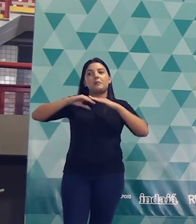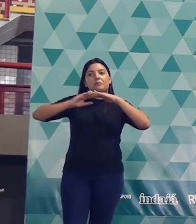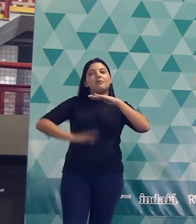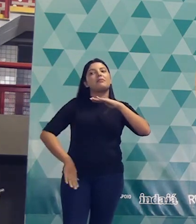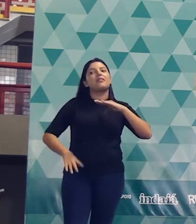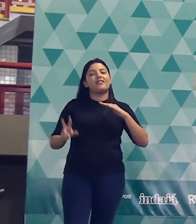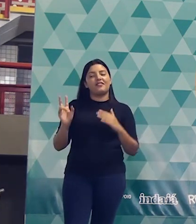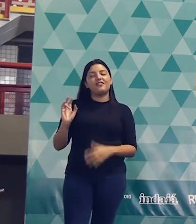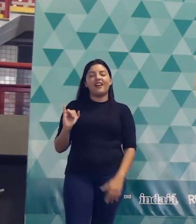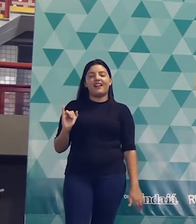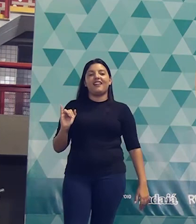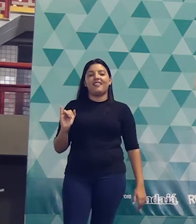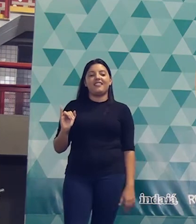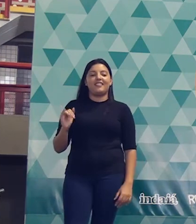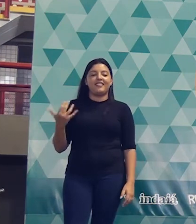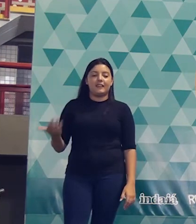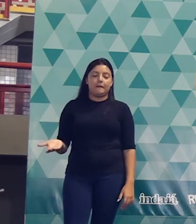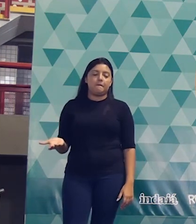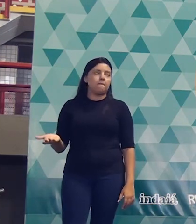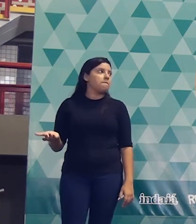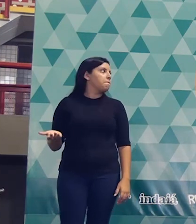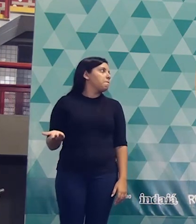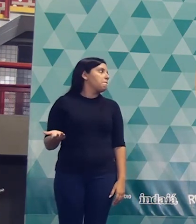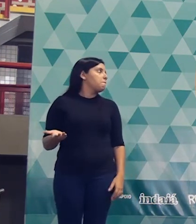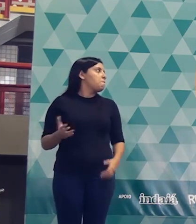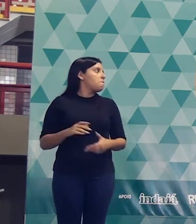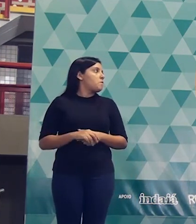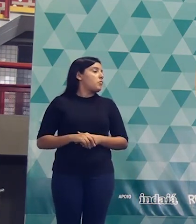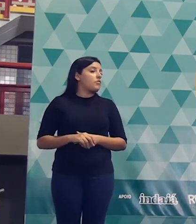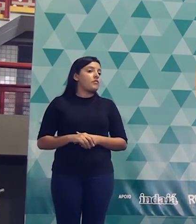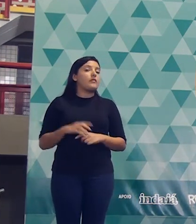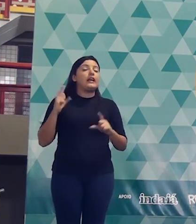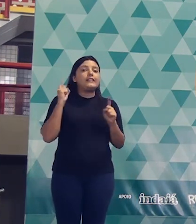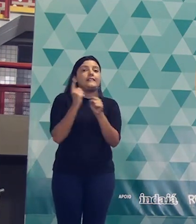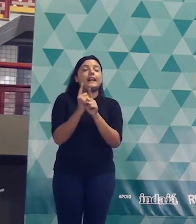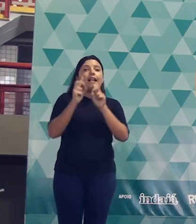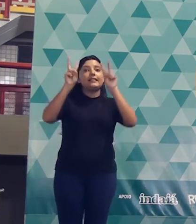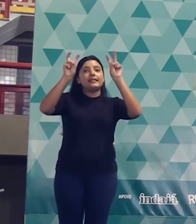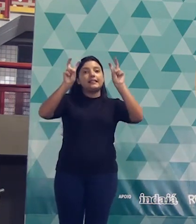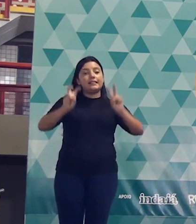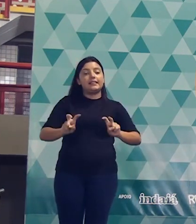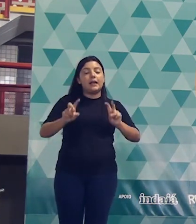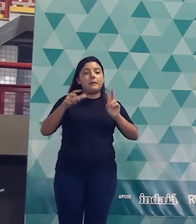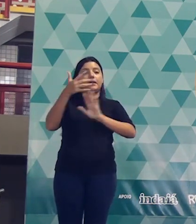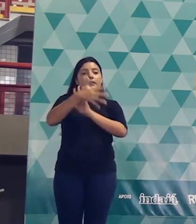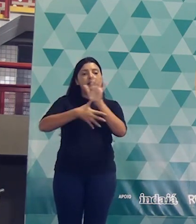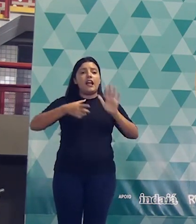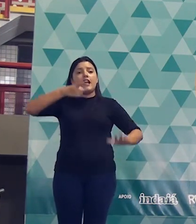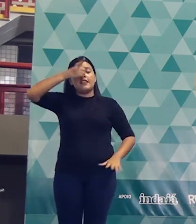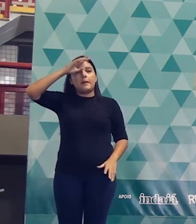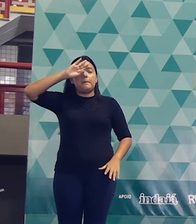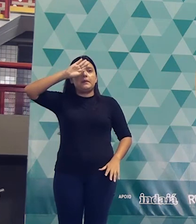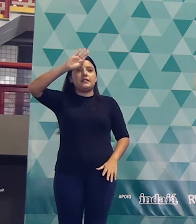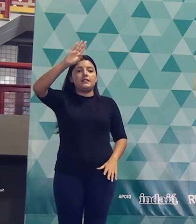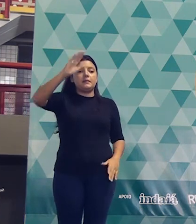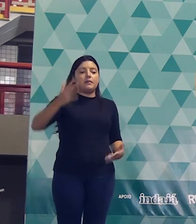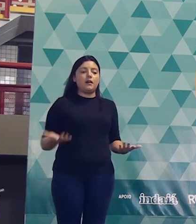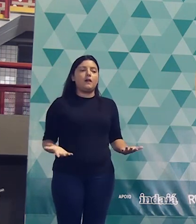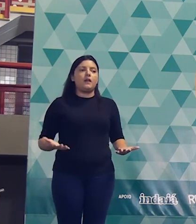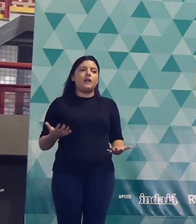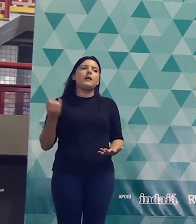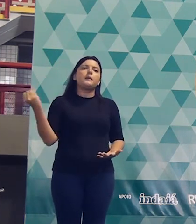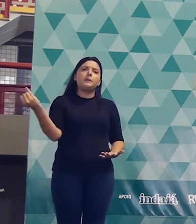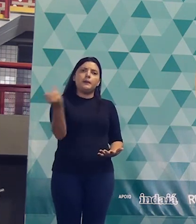também, né? Não pode fazer isso não, certo? Então identificar o tema de um texto, que é a ideia central, isso é